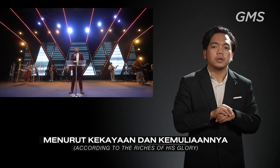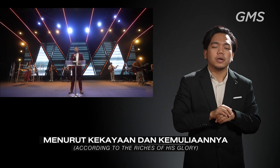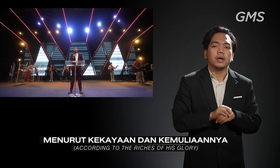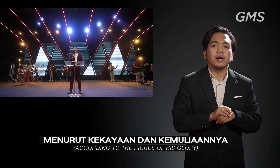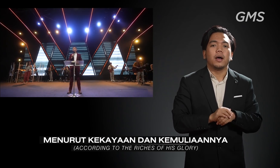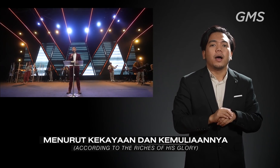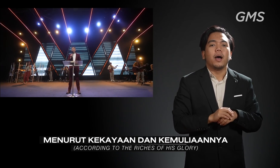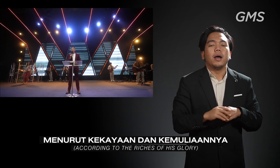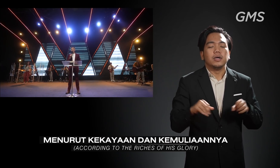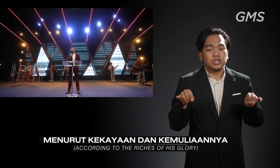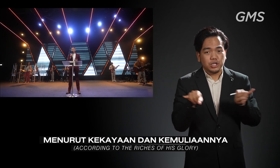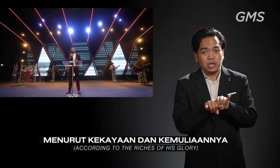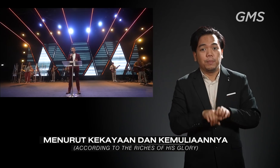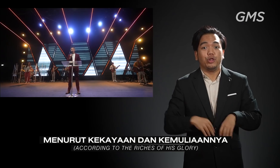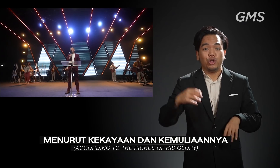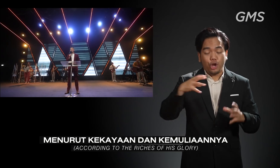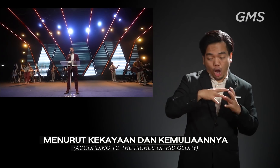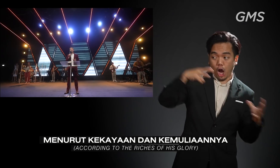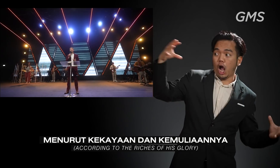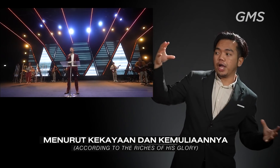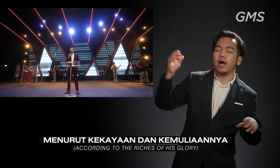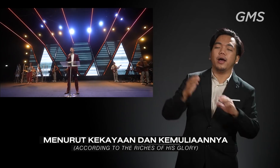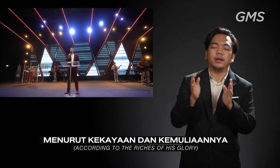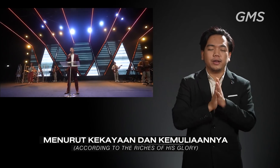menurut kekayaan dan